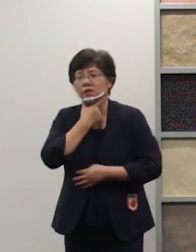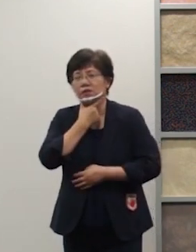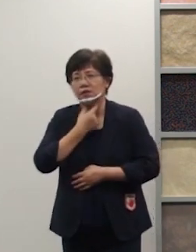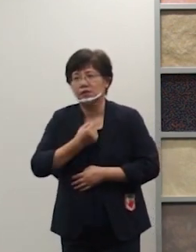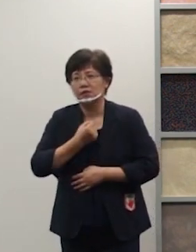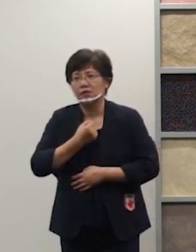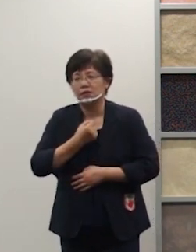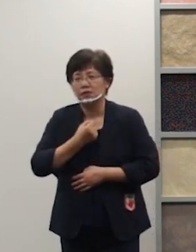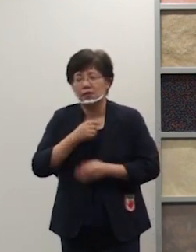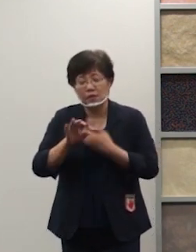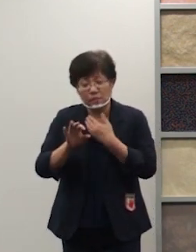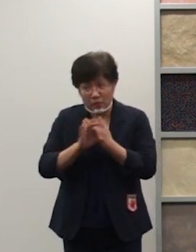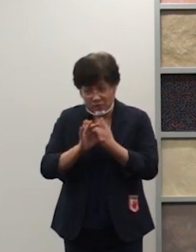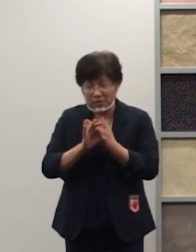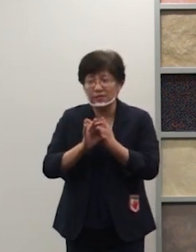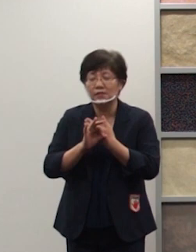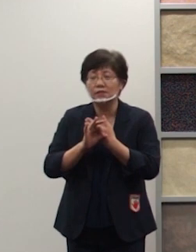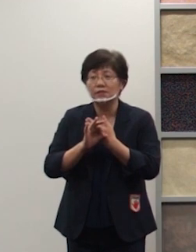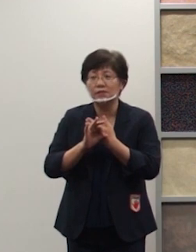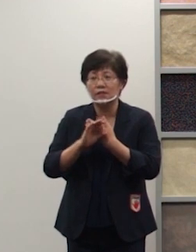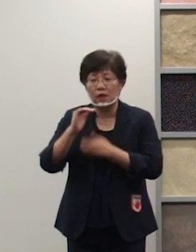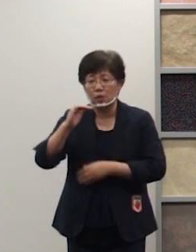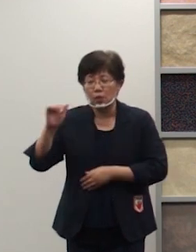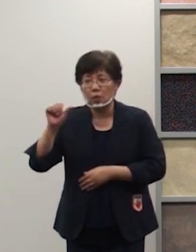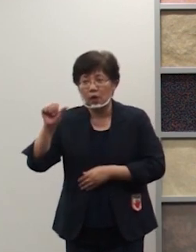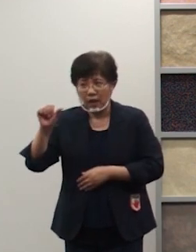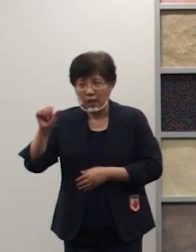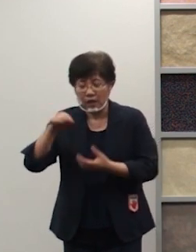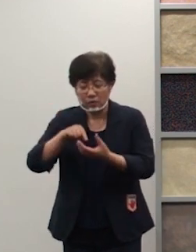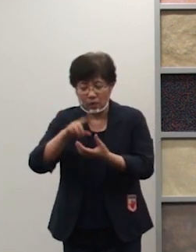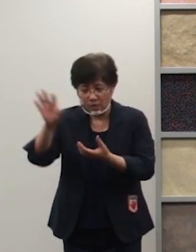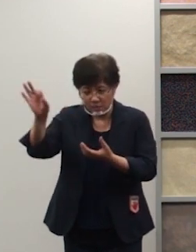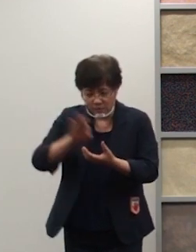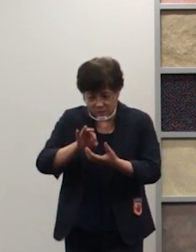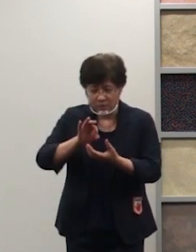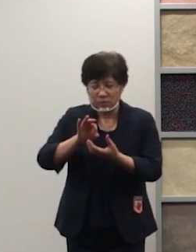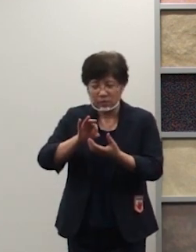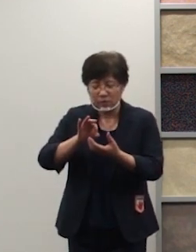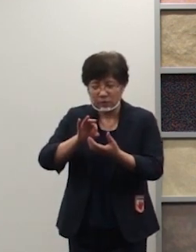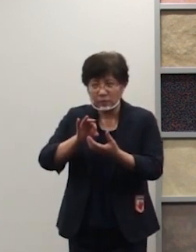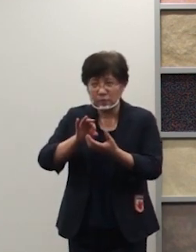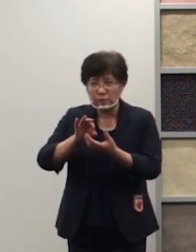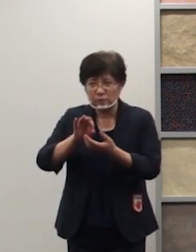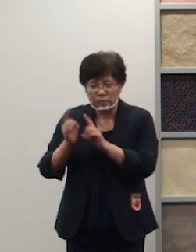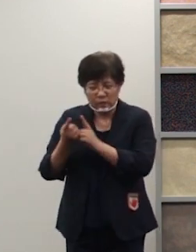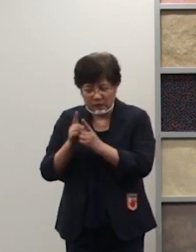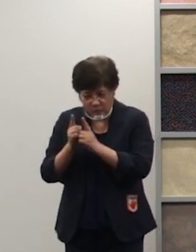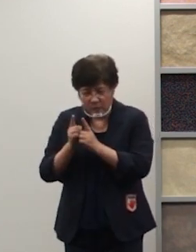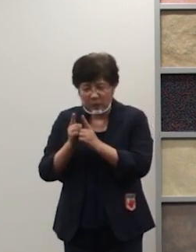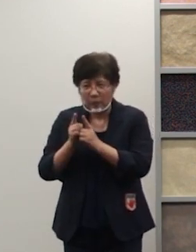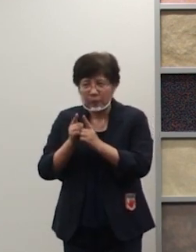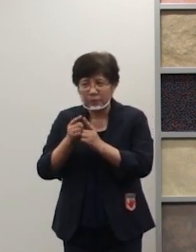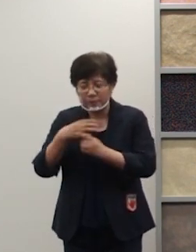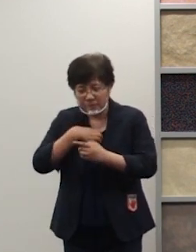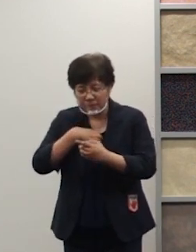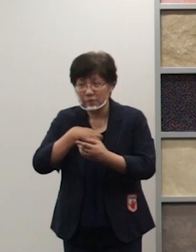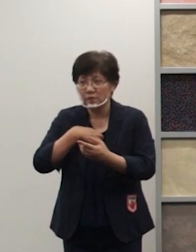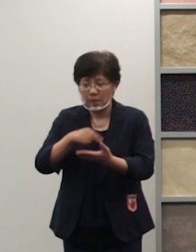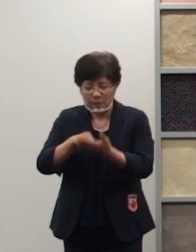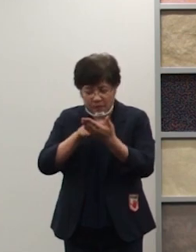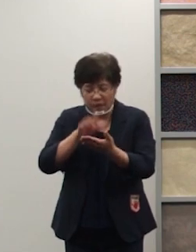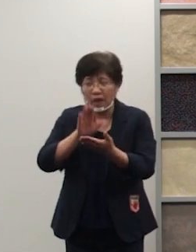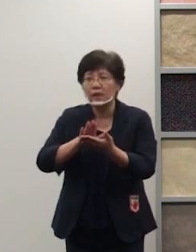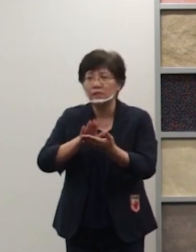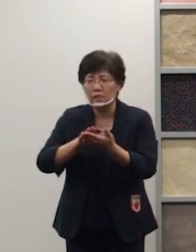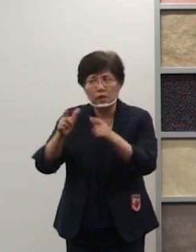万が一、そのココアを通じて連絡があればですね、ちょっと国の扱いと